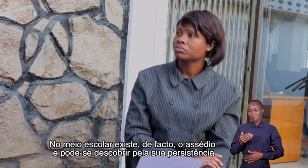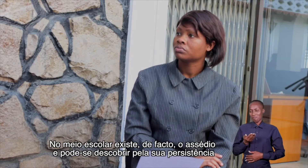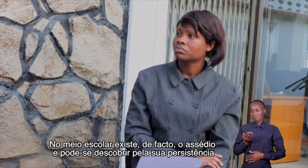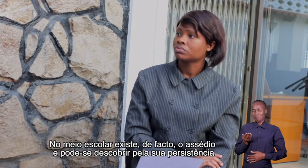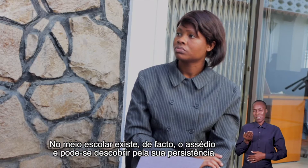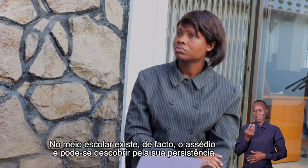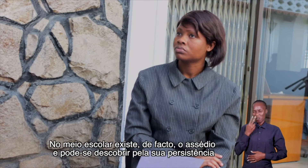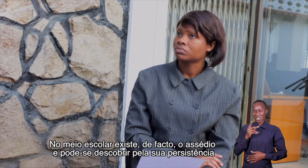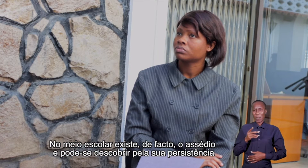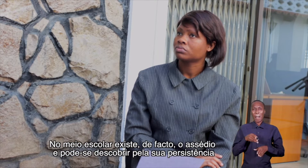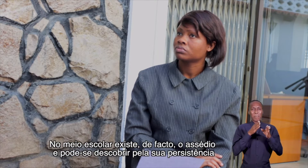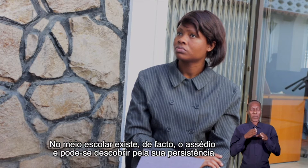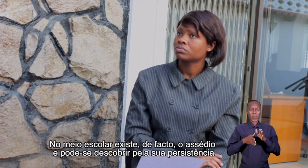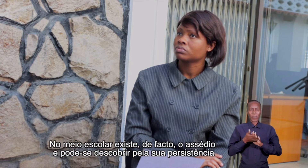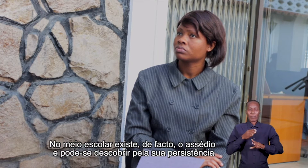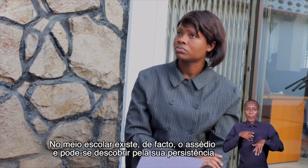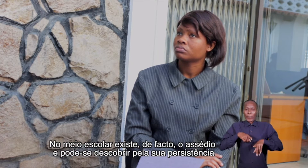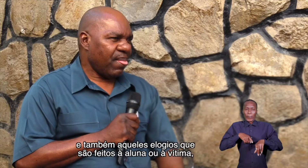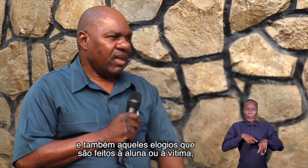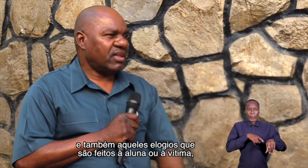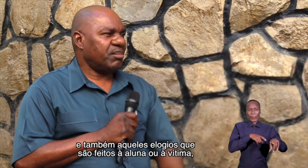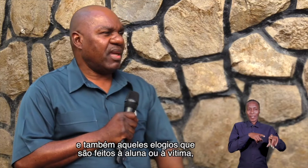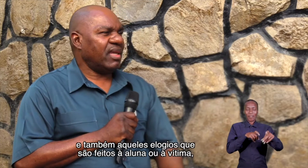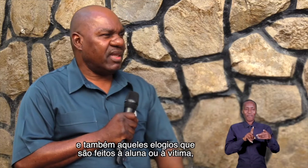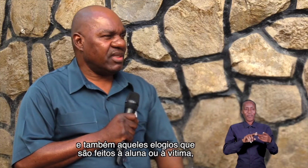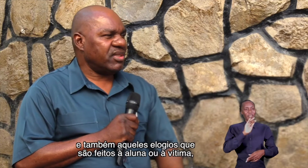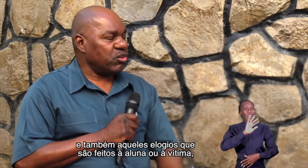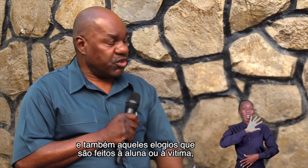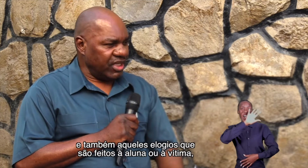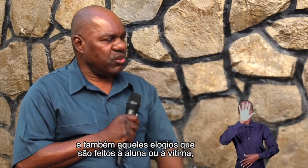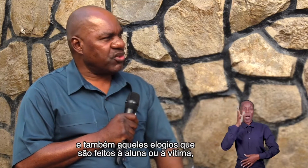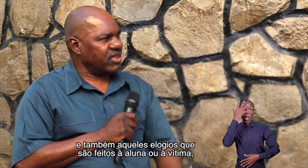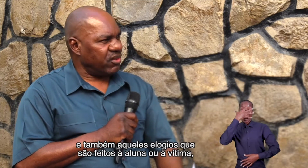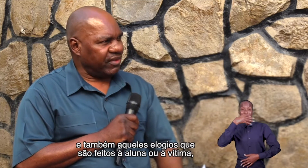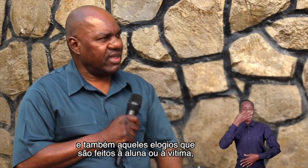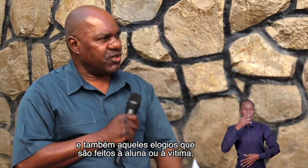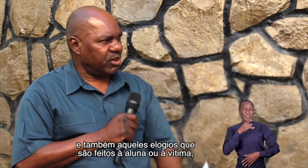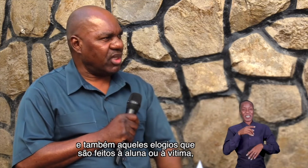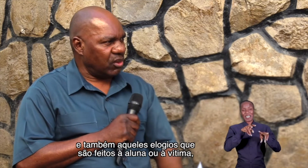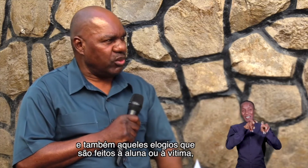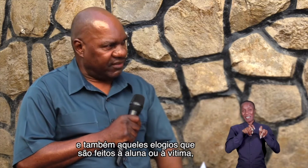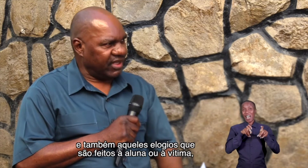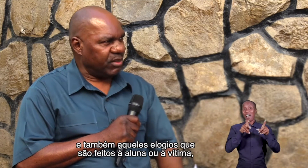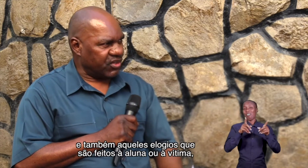pela sua persistência e também aqueles elogios que são feitos, portanto, à aluna vítima, neste